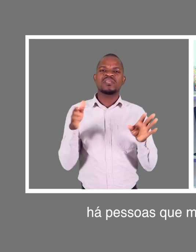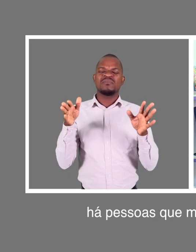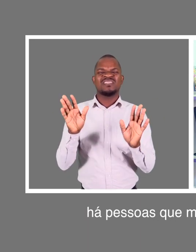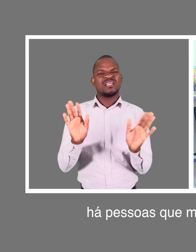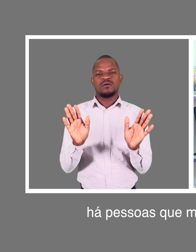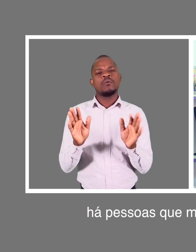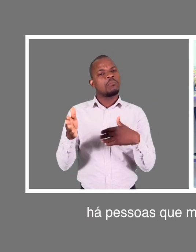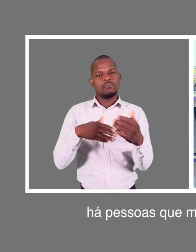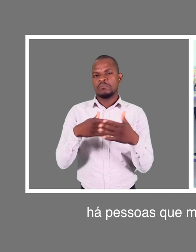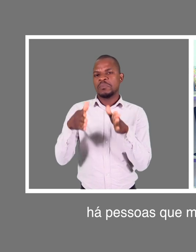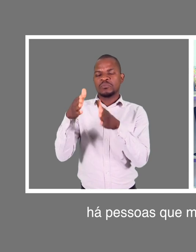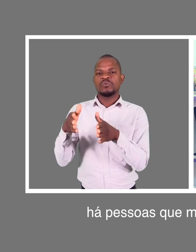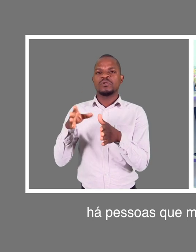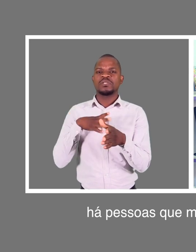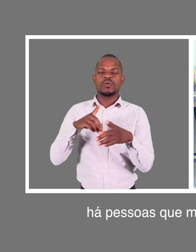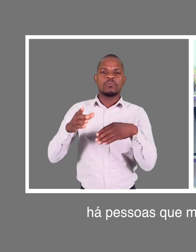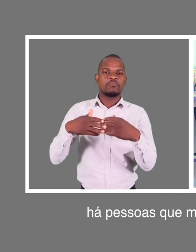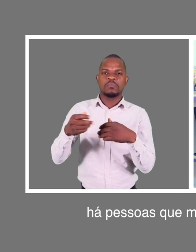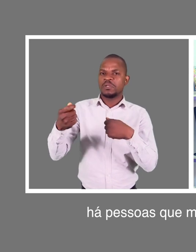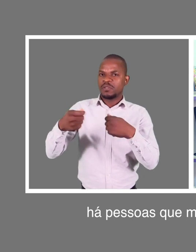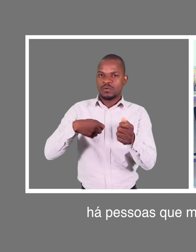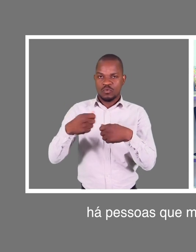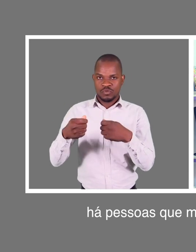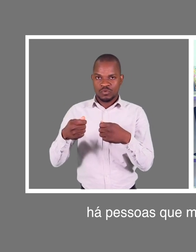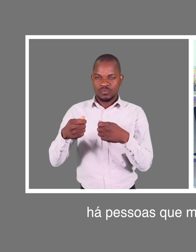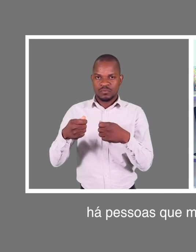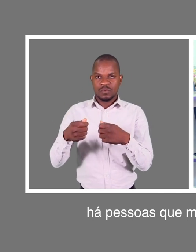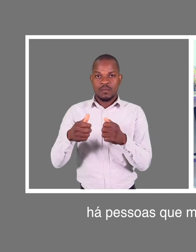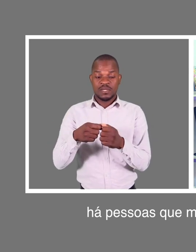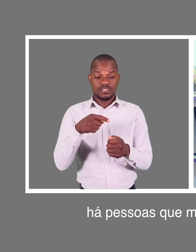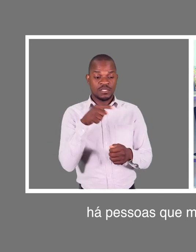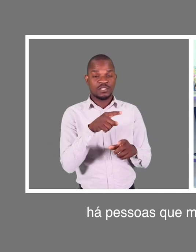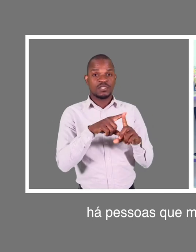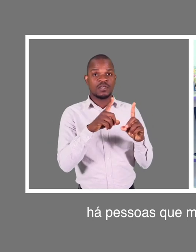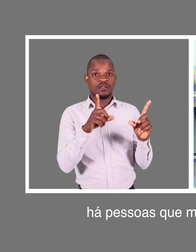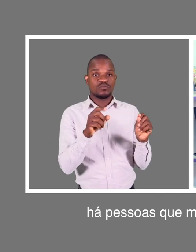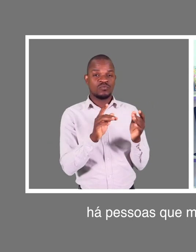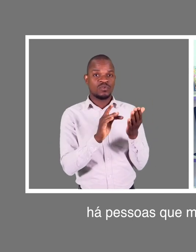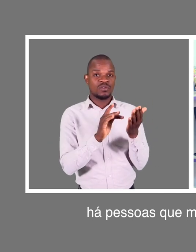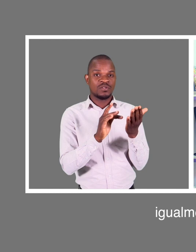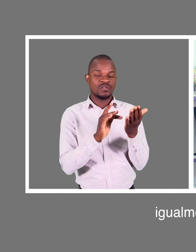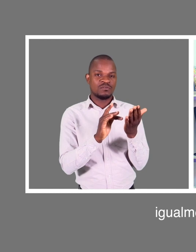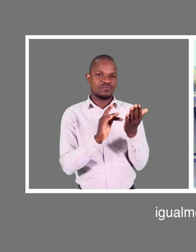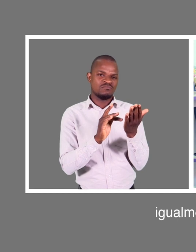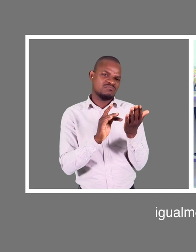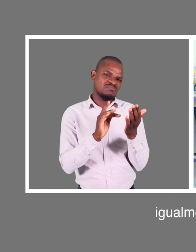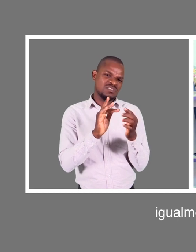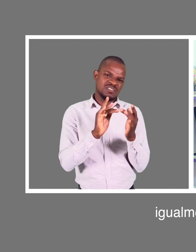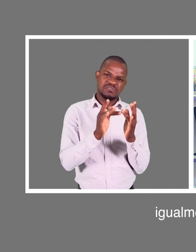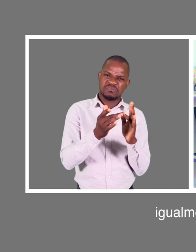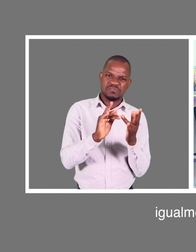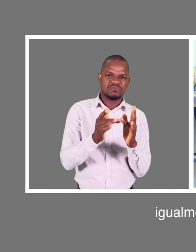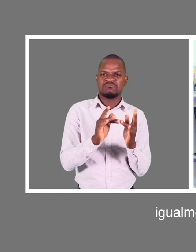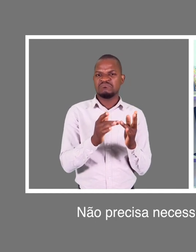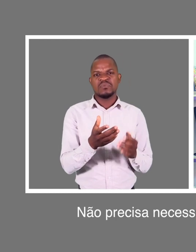Há pessoas que manufaturam algum bem concreto, igualmente não